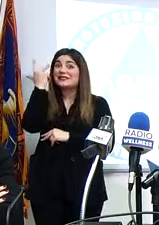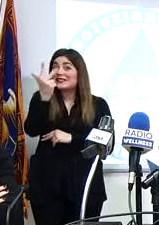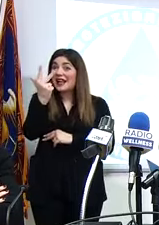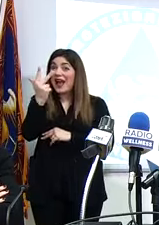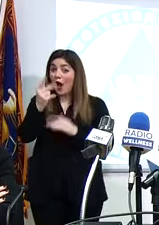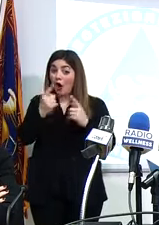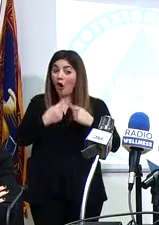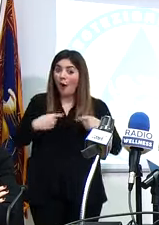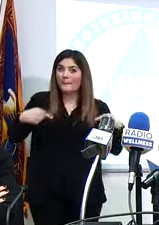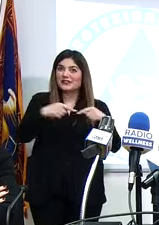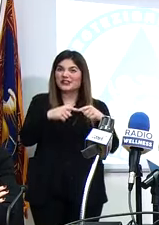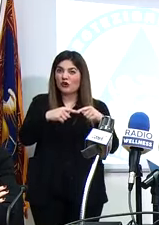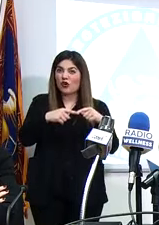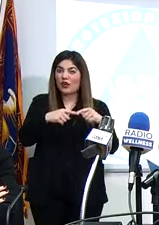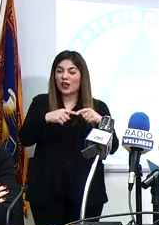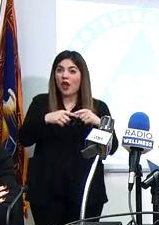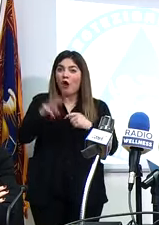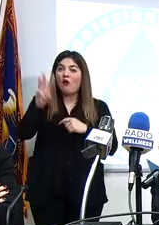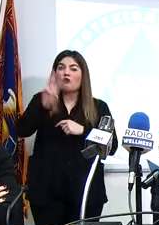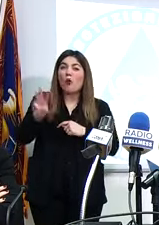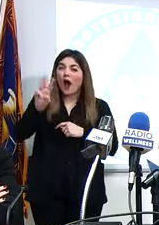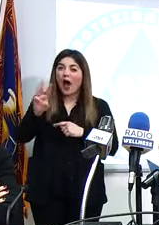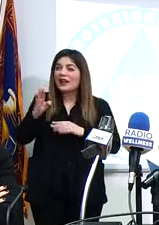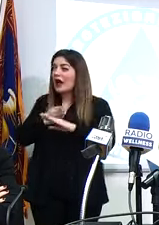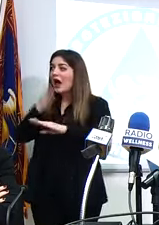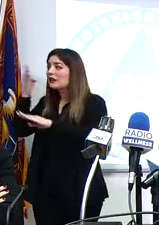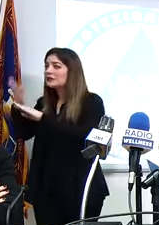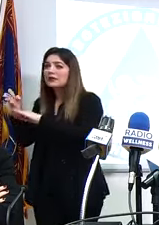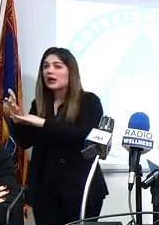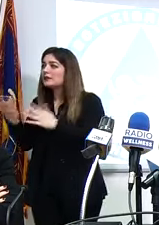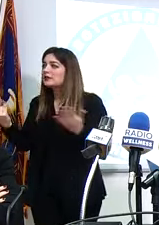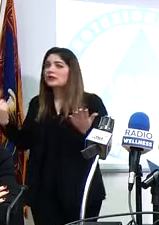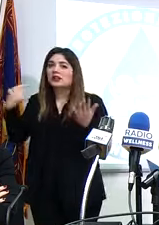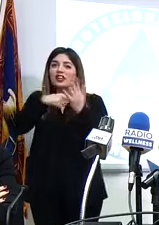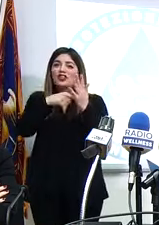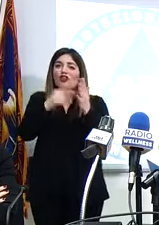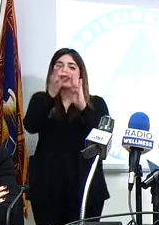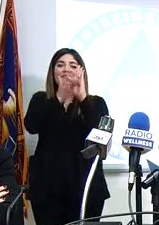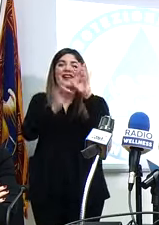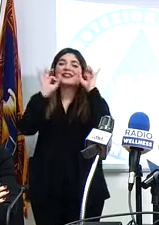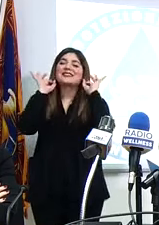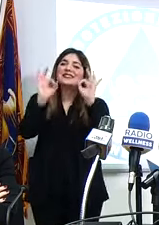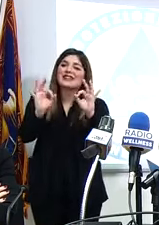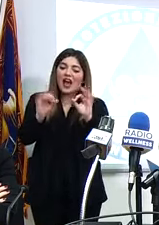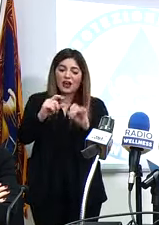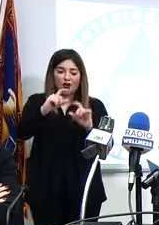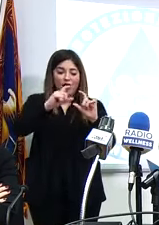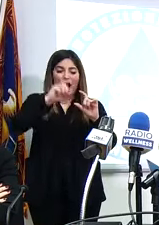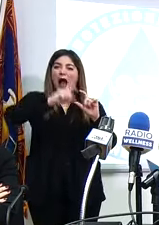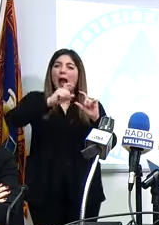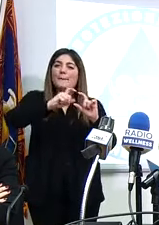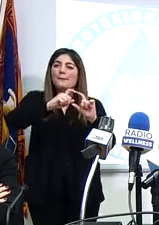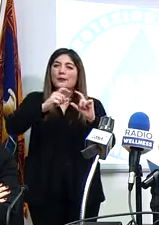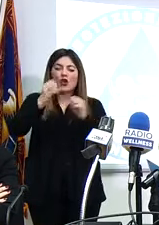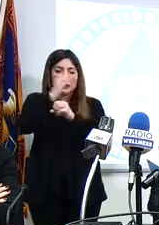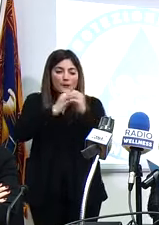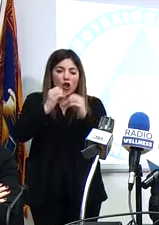a Wuhan a venire a casa con uno straccio di prova, né di sequenza, né di campione biologico, né di